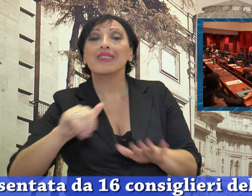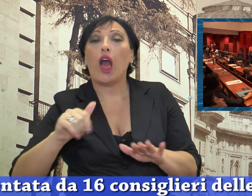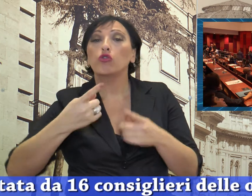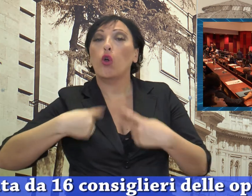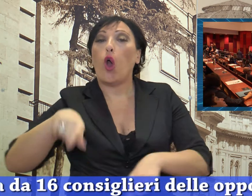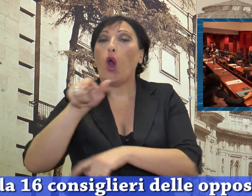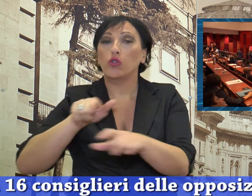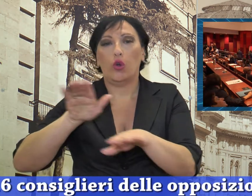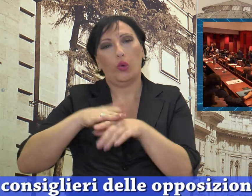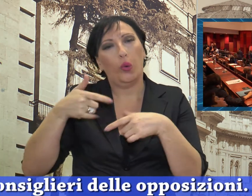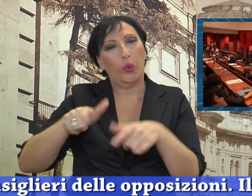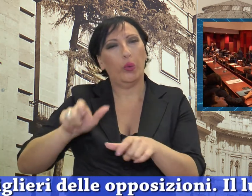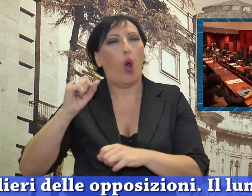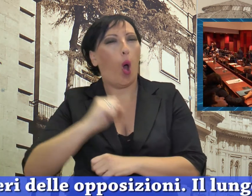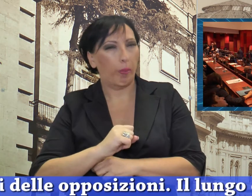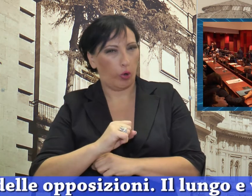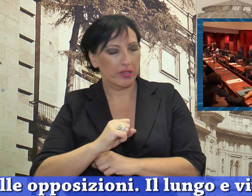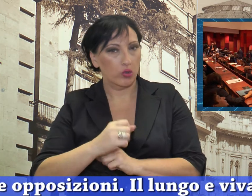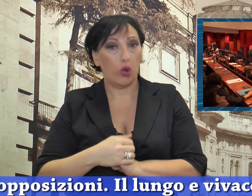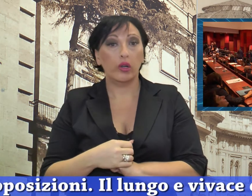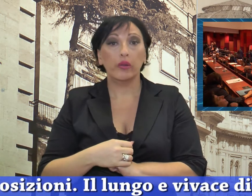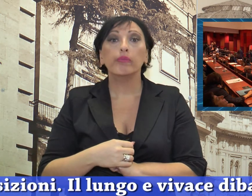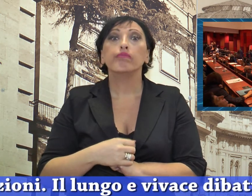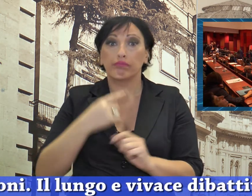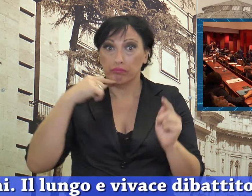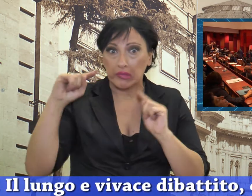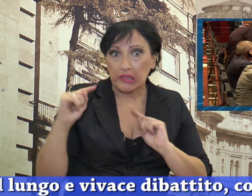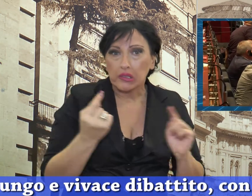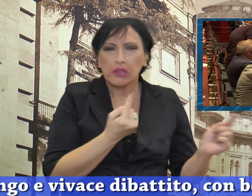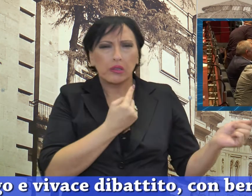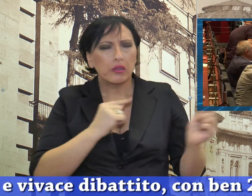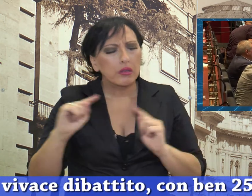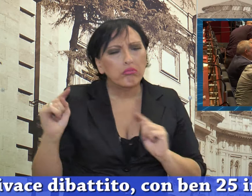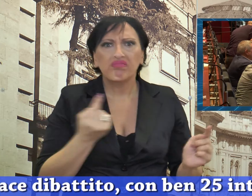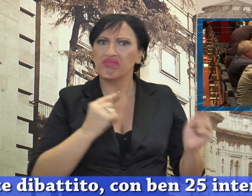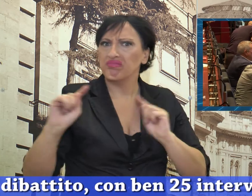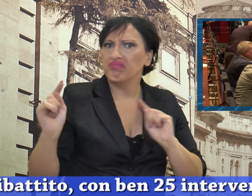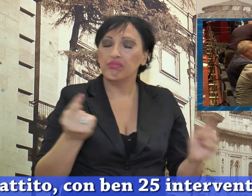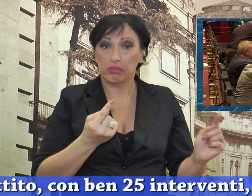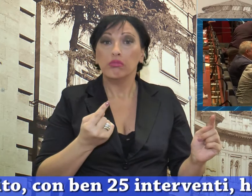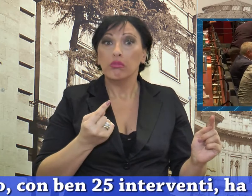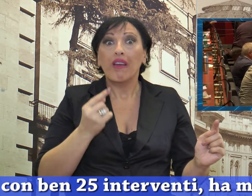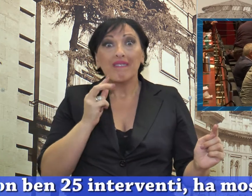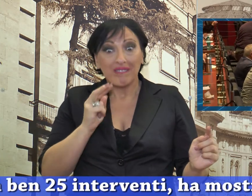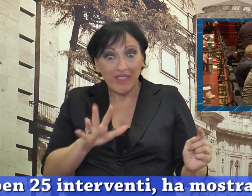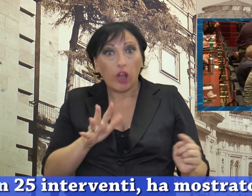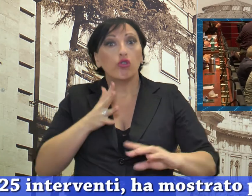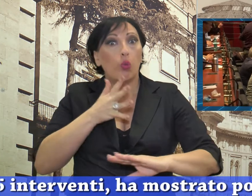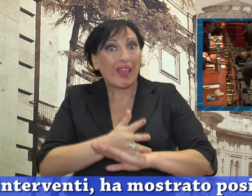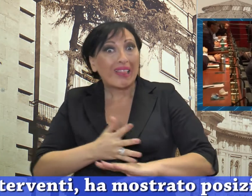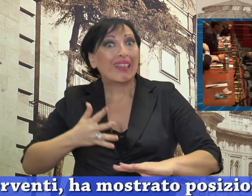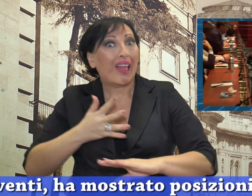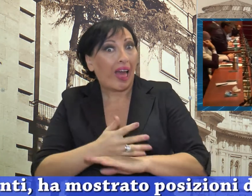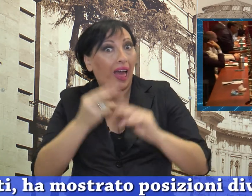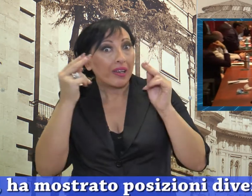consiglieri delle opposizioni. Il lungo e vivace dibattito, con ben 25